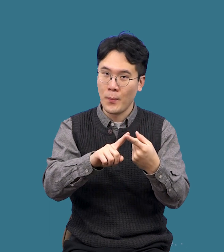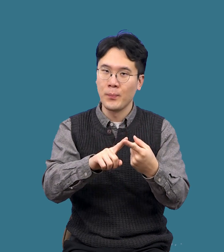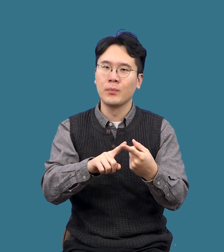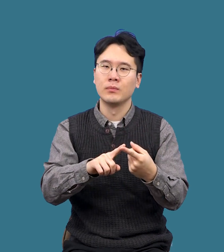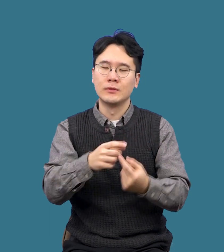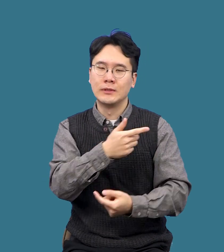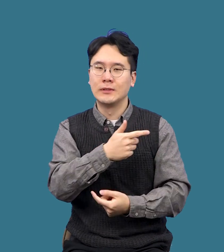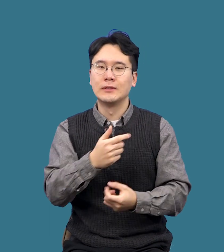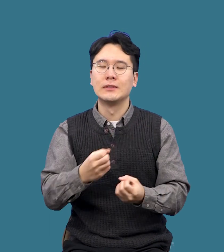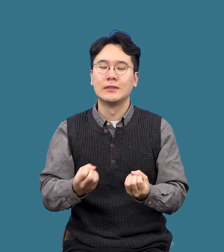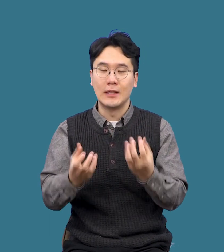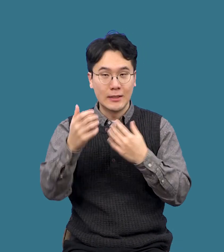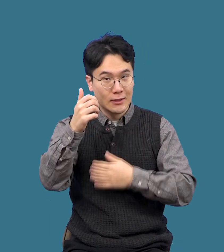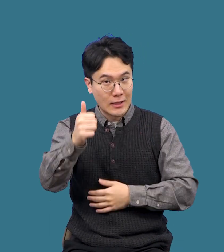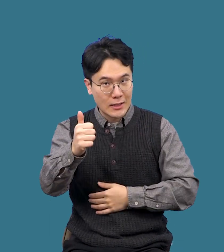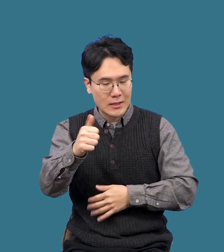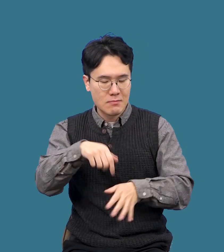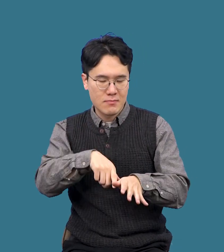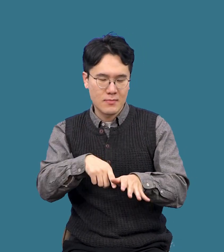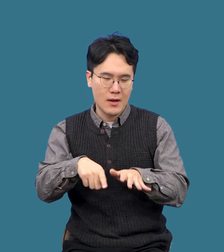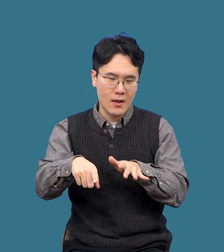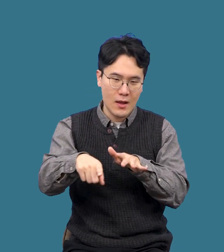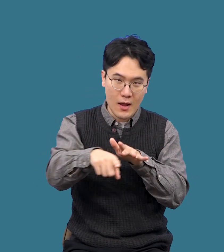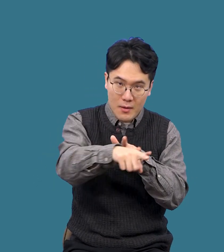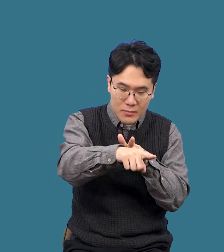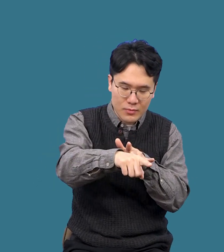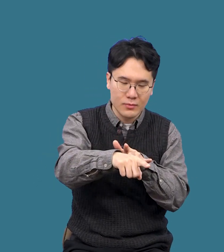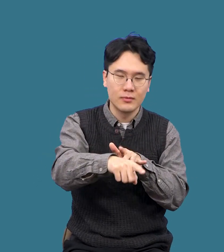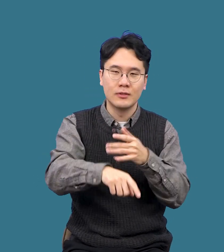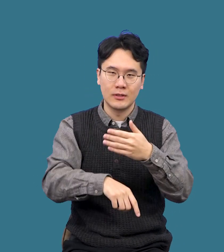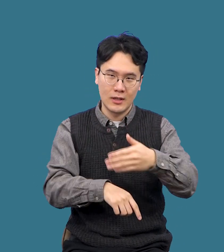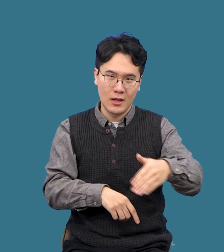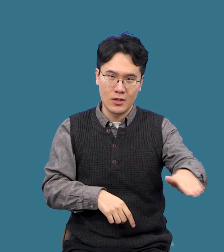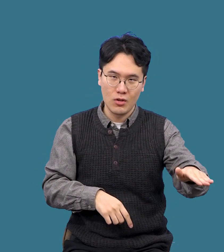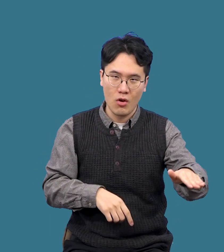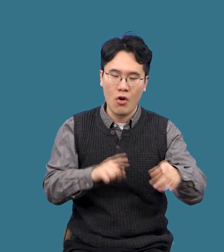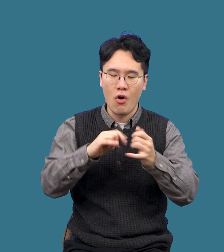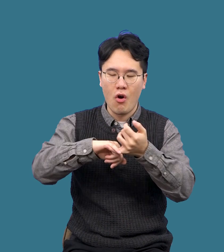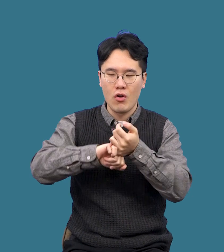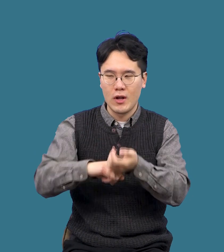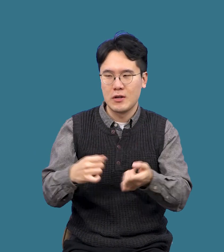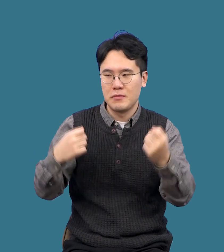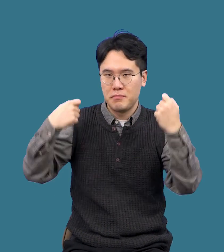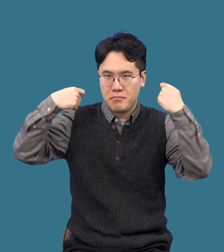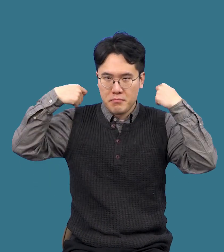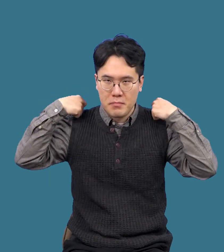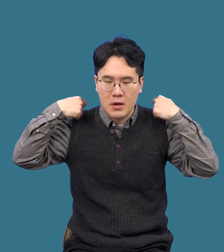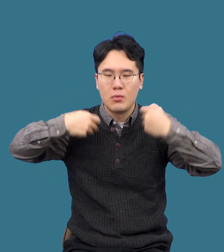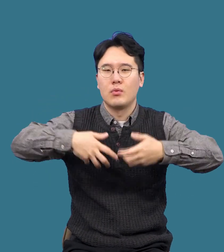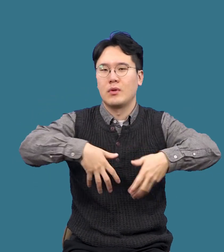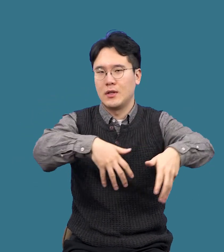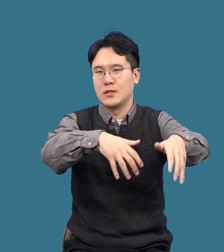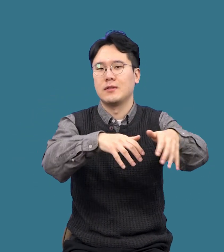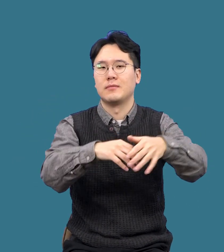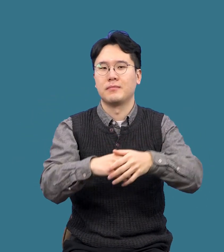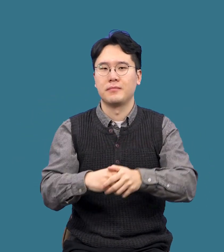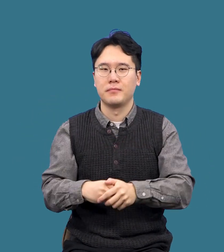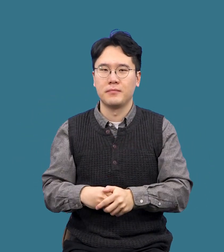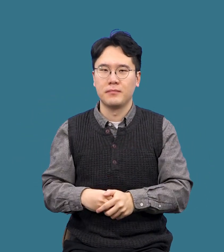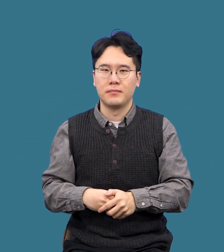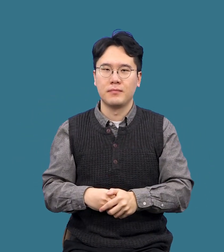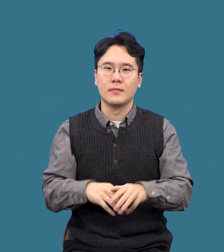메고 행진하기도 했습니다. 여호수아 3장 3절과 4절을 함께 같이 읽어보실까요?